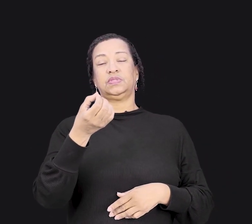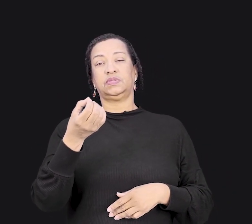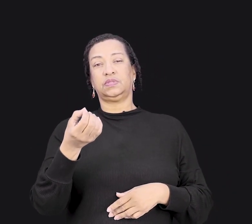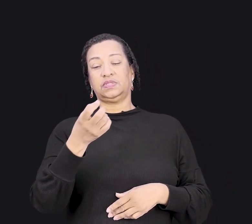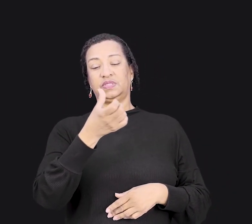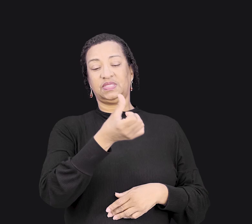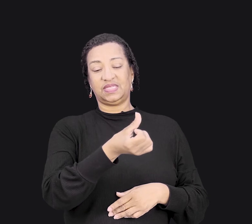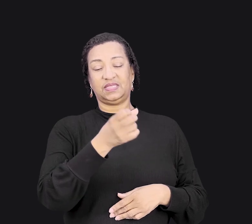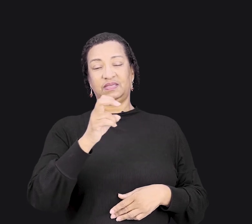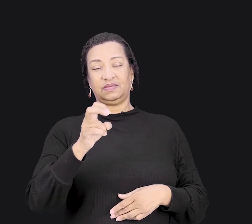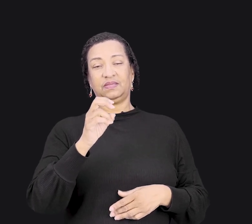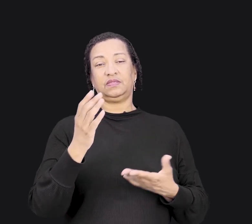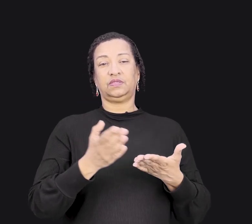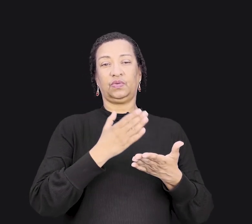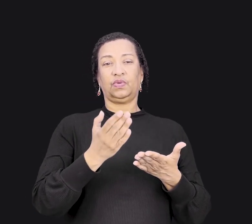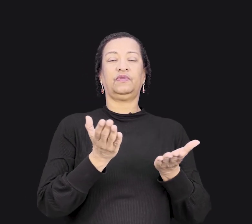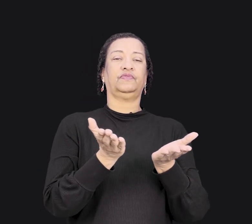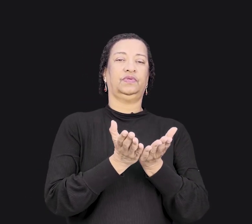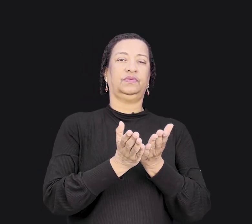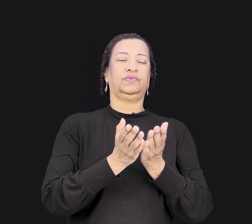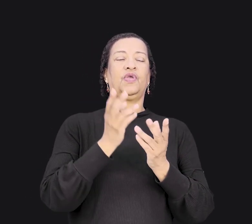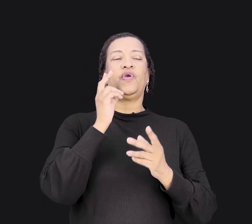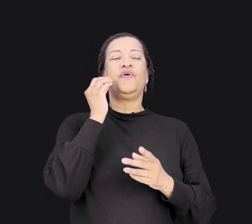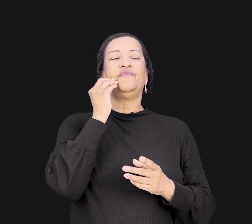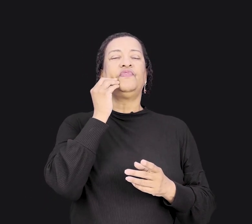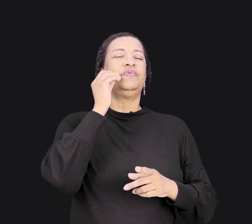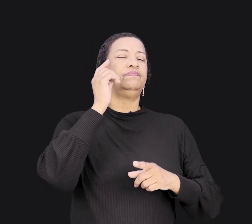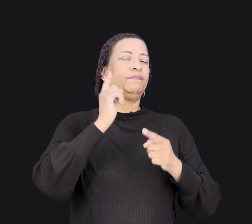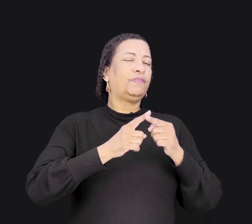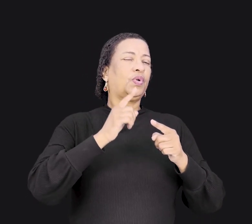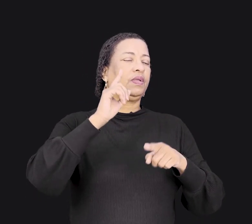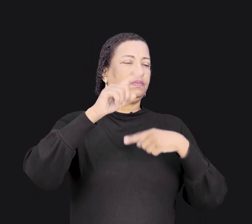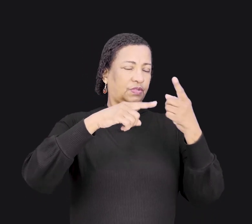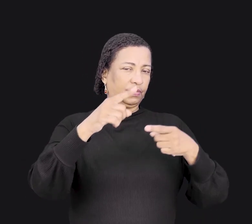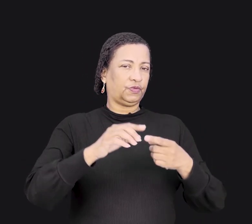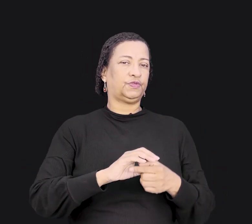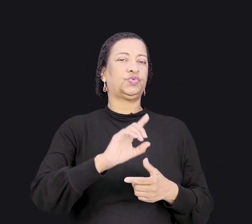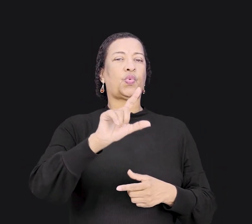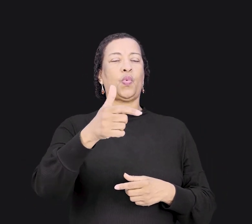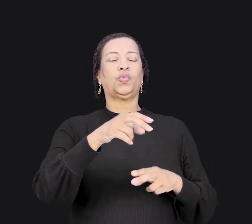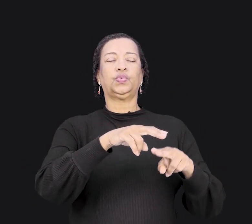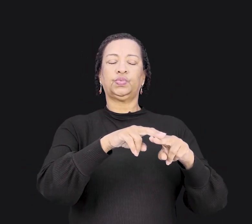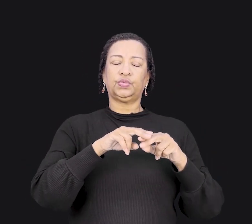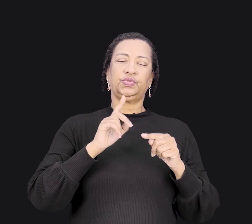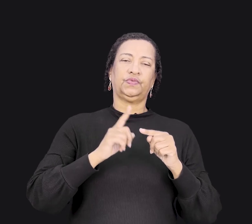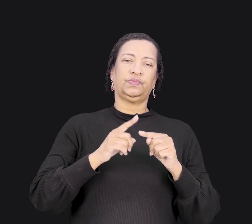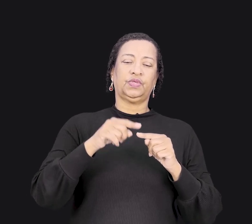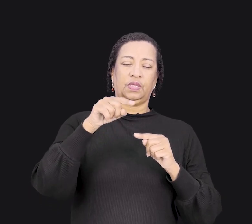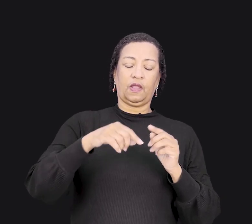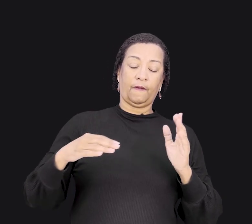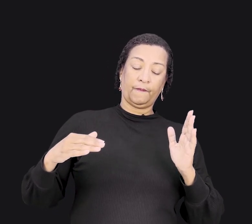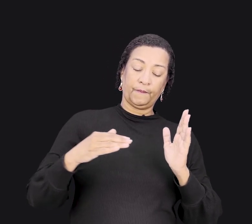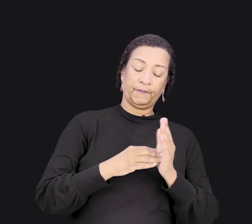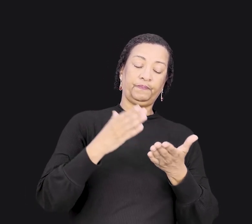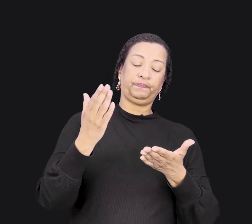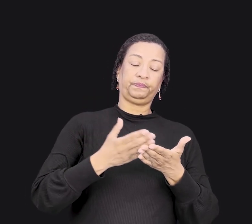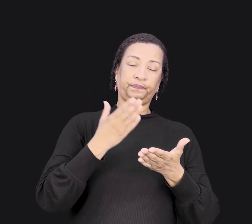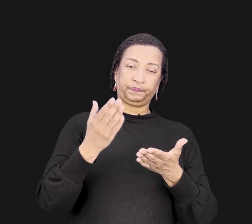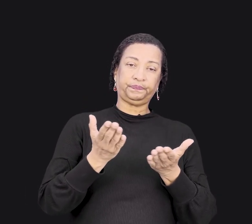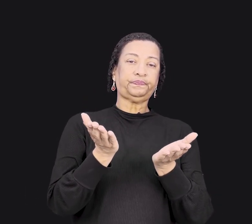Bíblia. Veremos o porquê daqui a pouco. Outra razão por que este é o último livro da Bíblia é porque existem